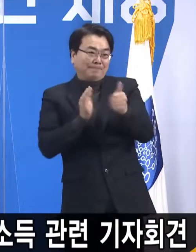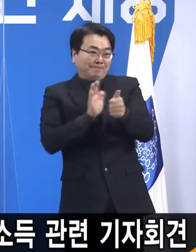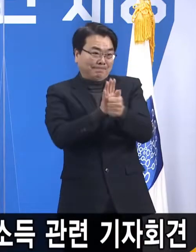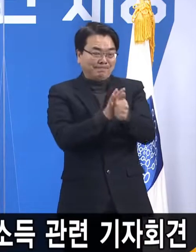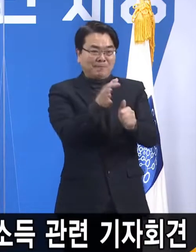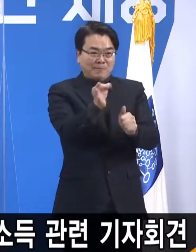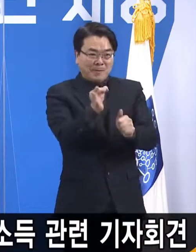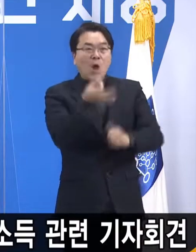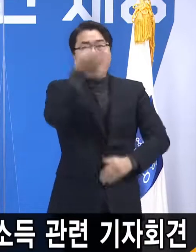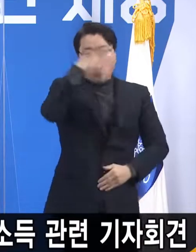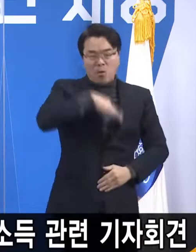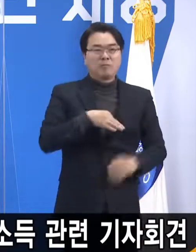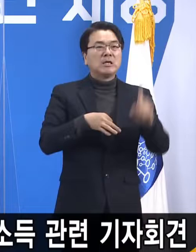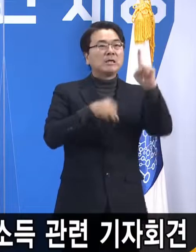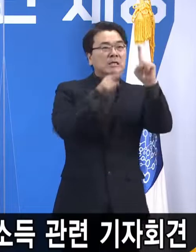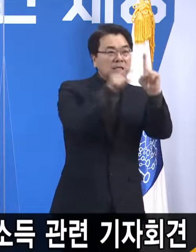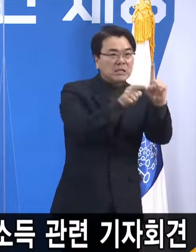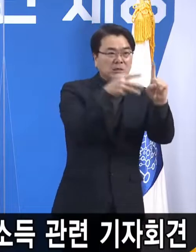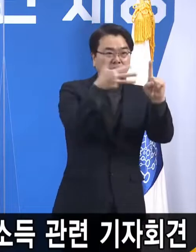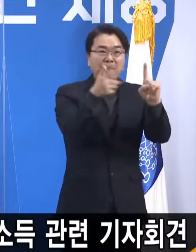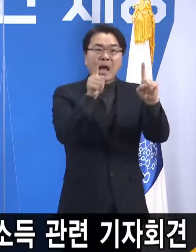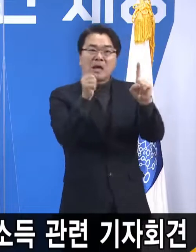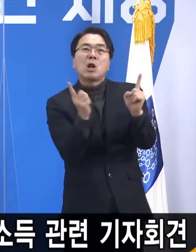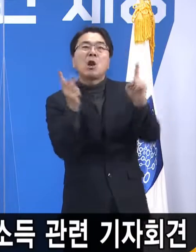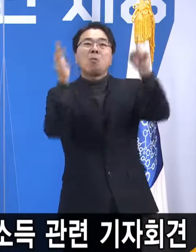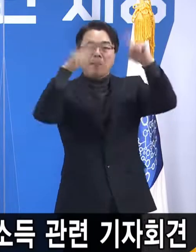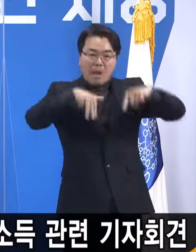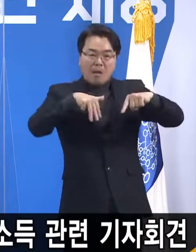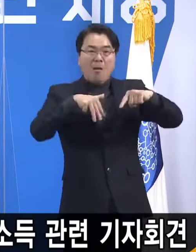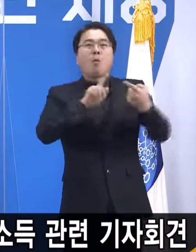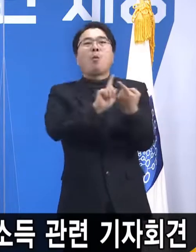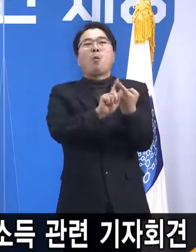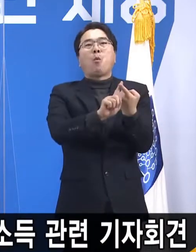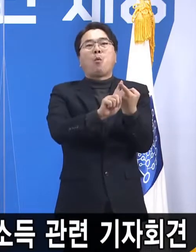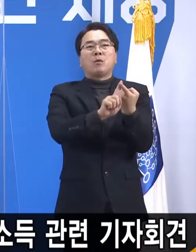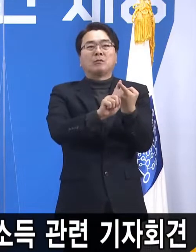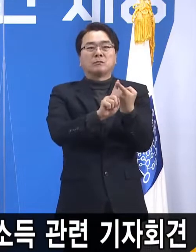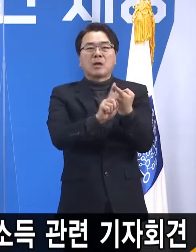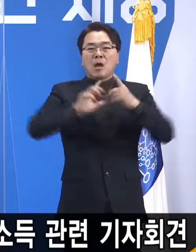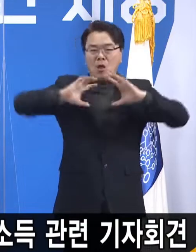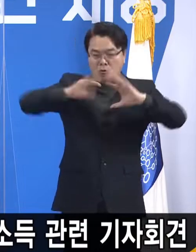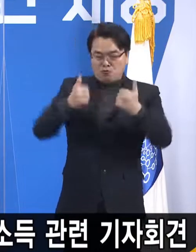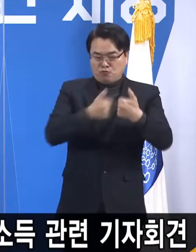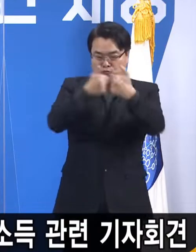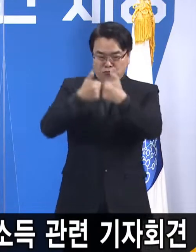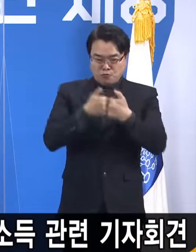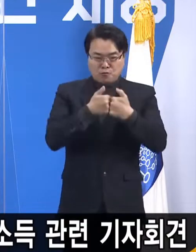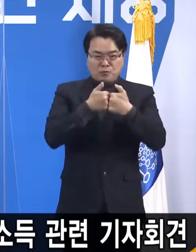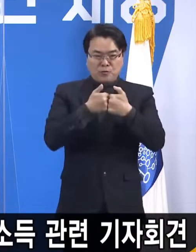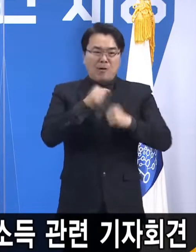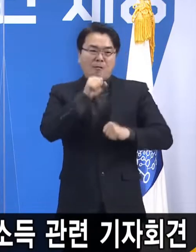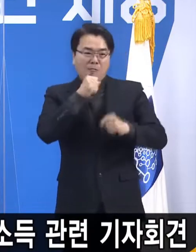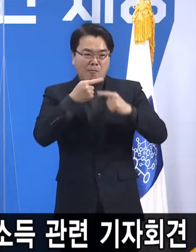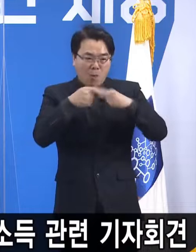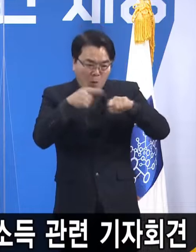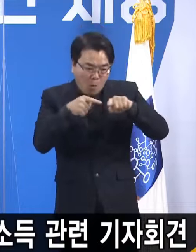효과가 1.81배에 달한다라는 국회의 예산정책저의 분석도